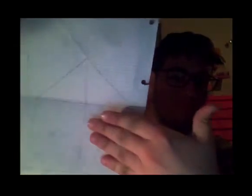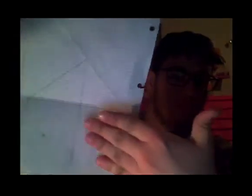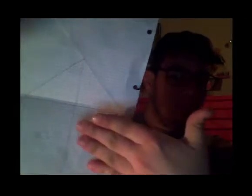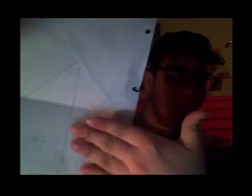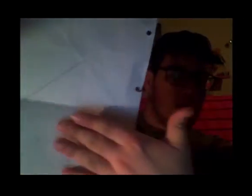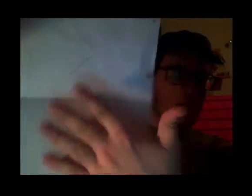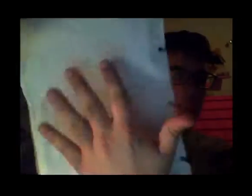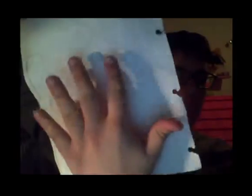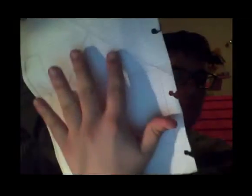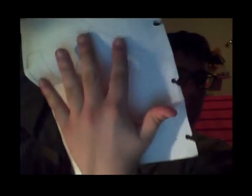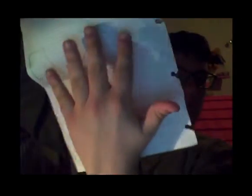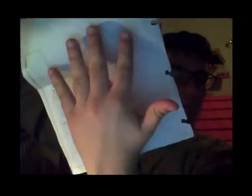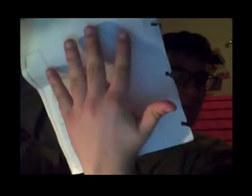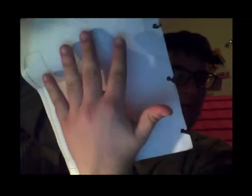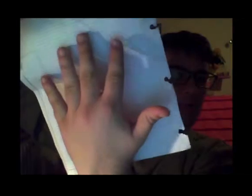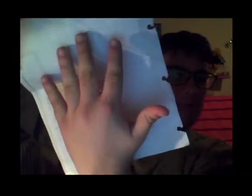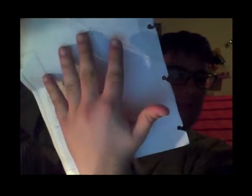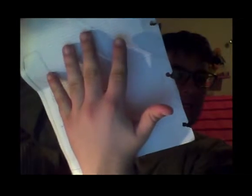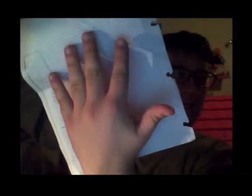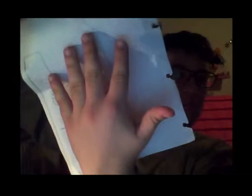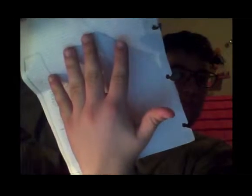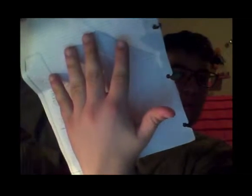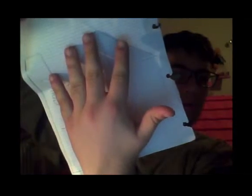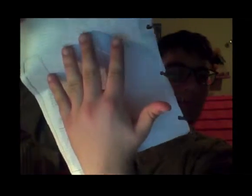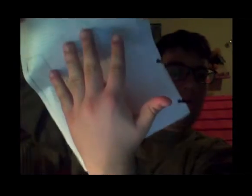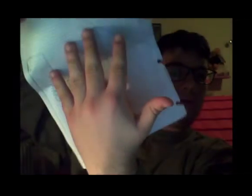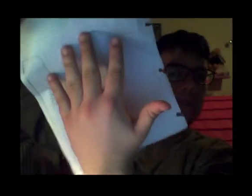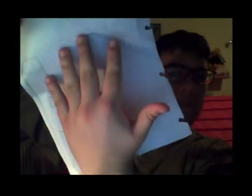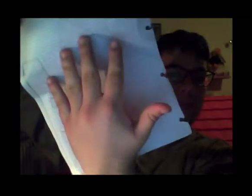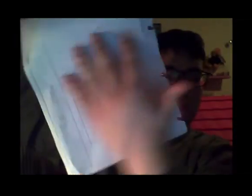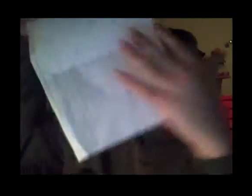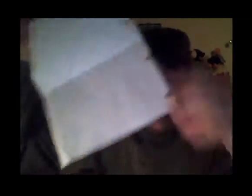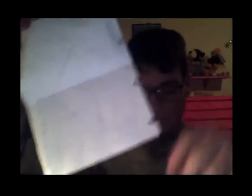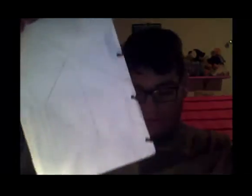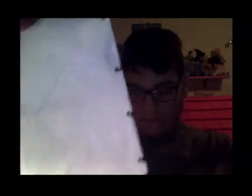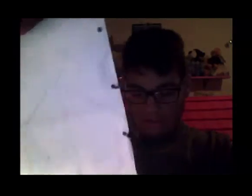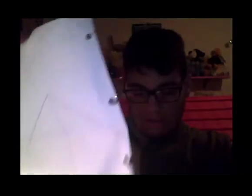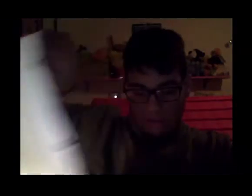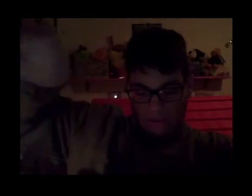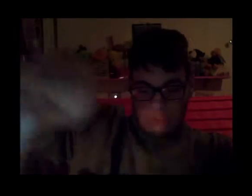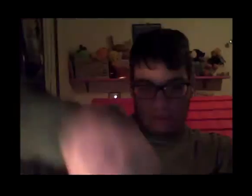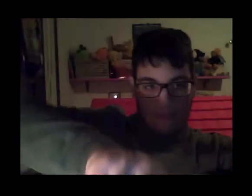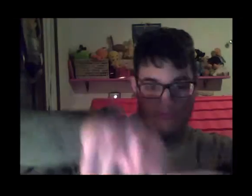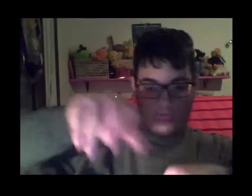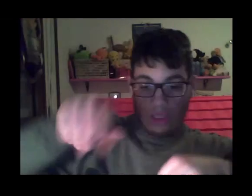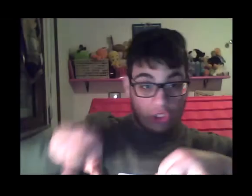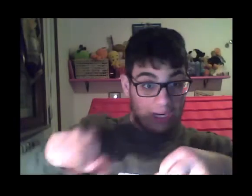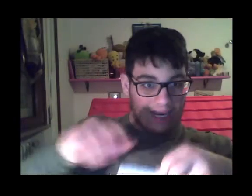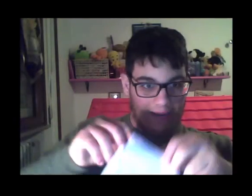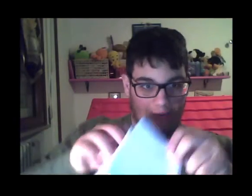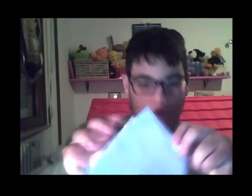Guardate... È grande quanto la mia mano questa casa. C'è anche il cammino, eh?